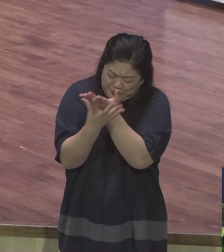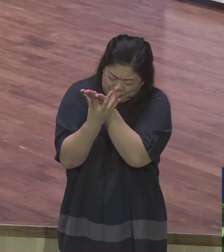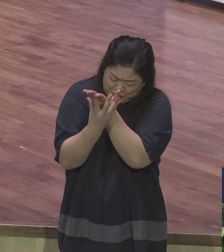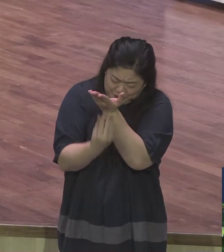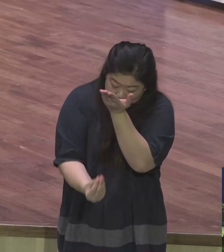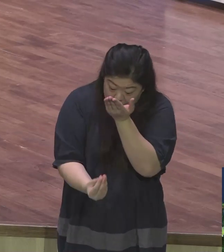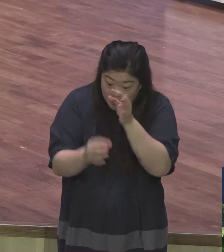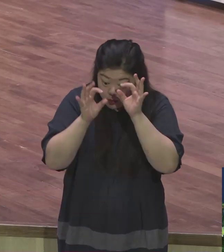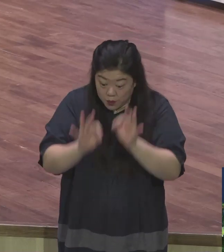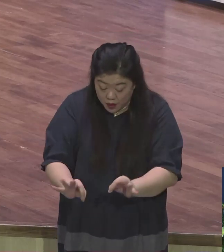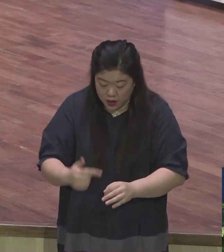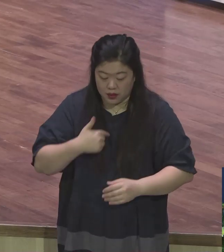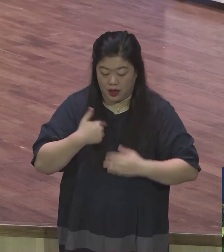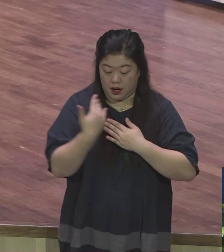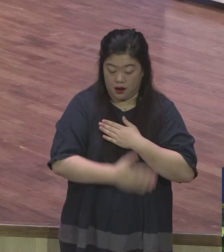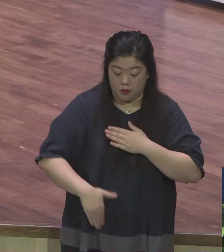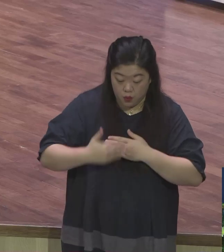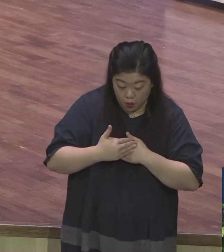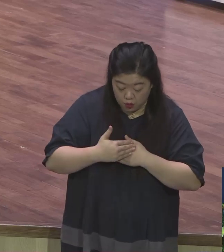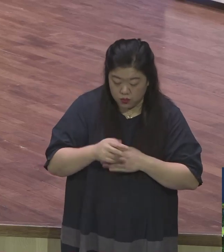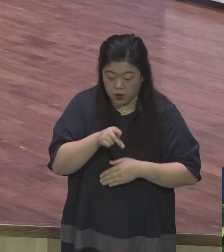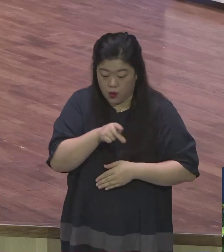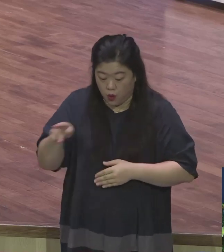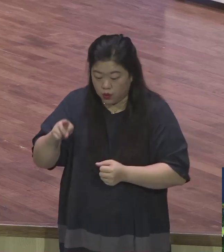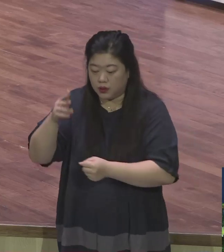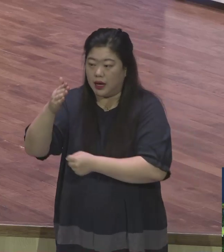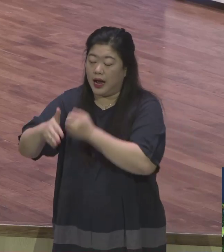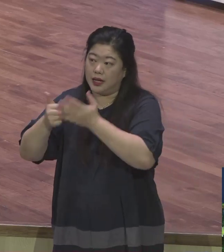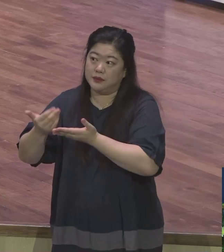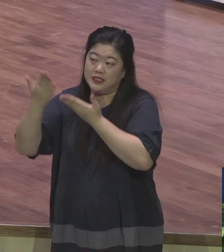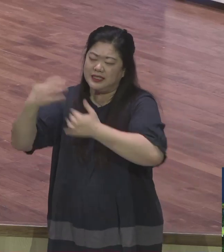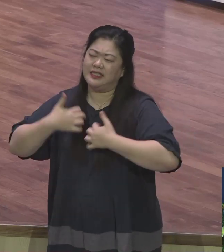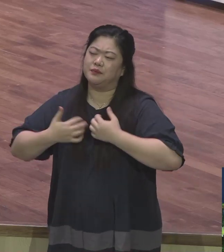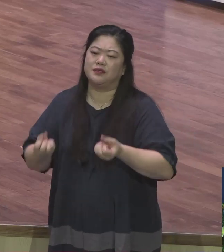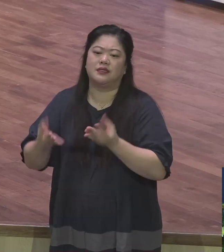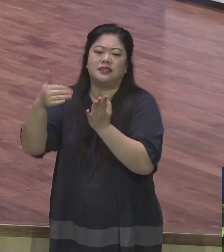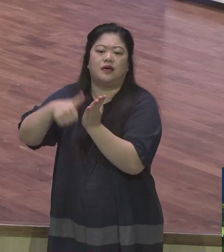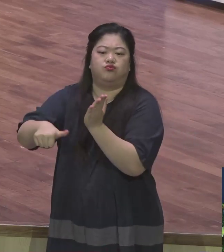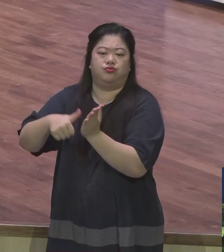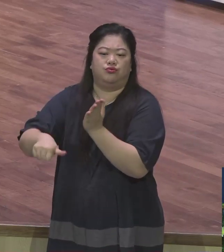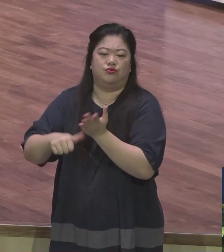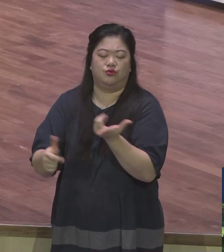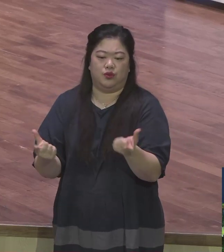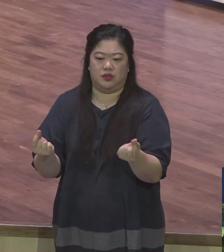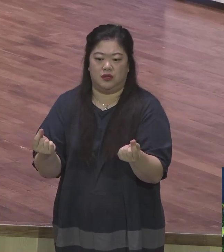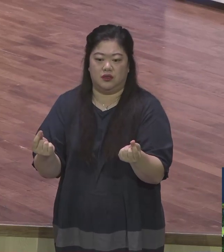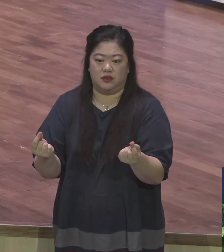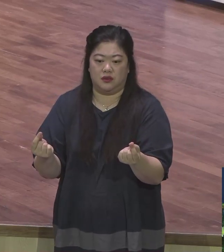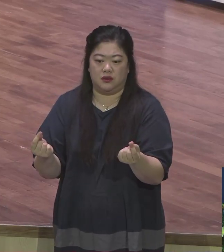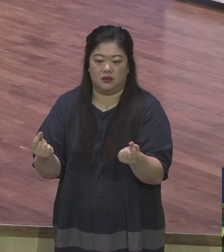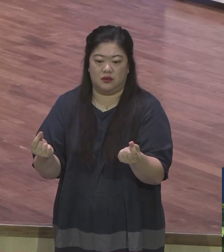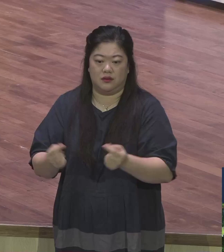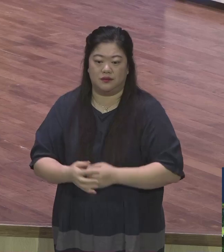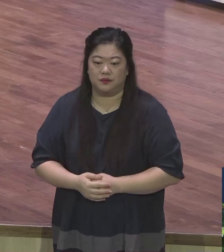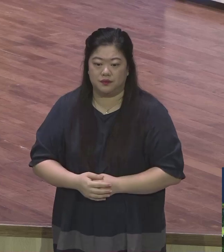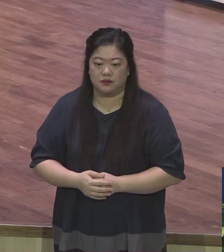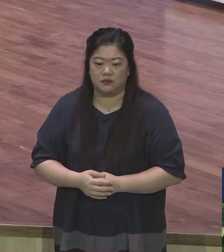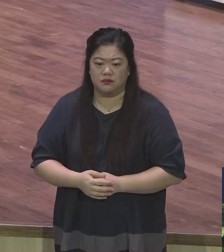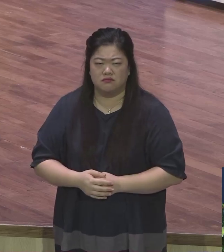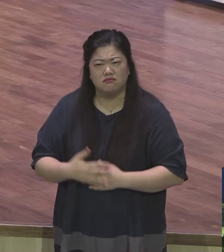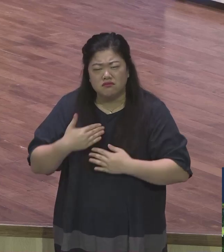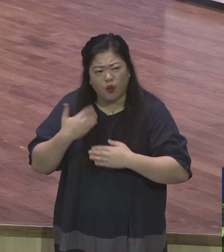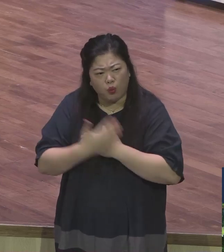기뻐하시는 거룩한 산 제물로 드려라 우리의 몸을 하나님 앞에 드리라는 것입니다. 쉽게 말하면 뭡니까